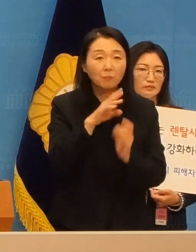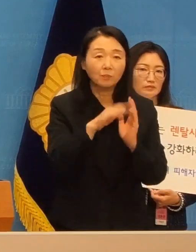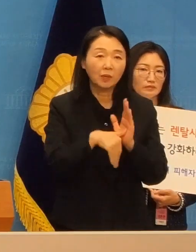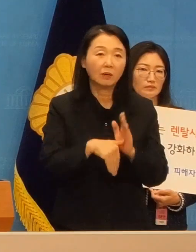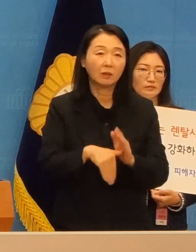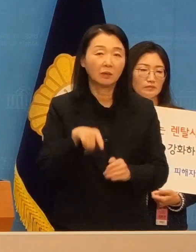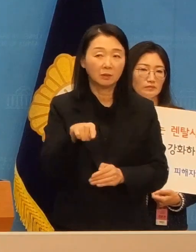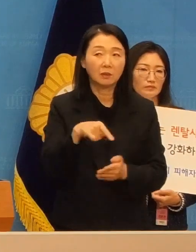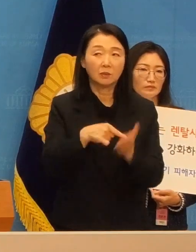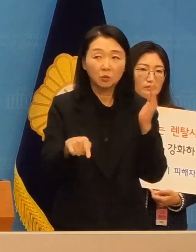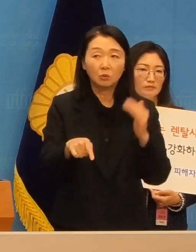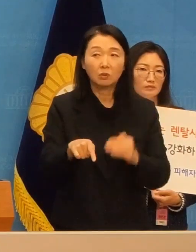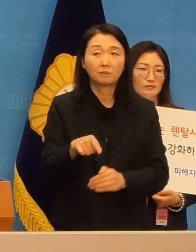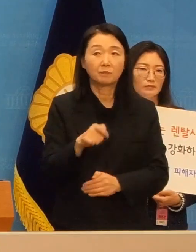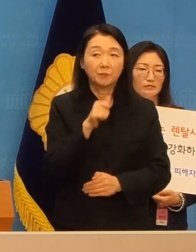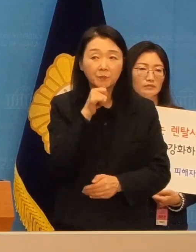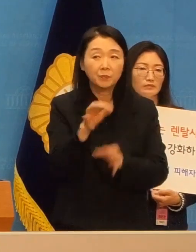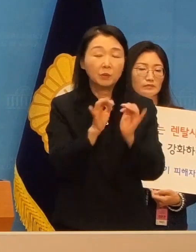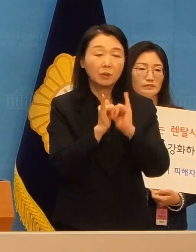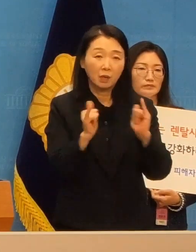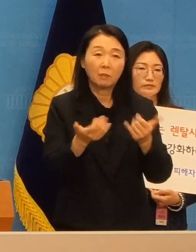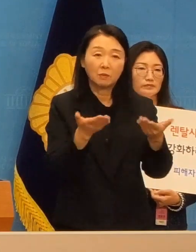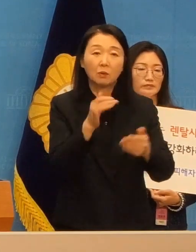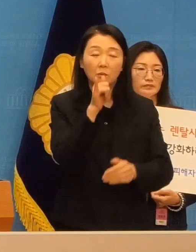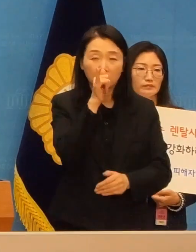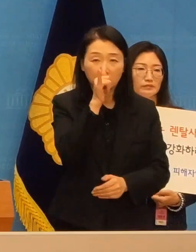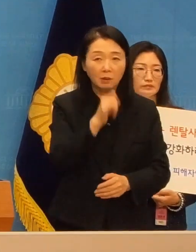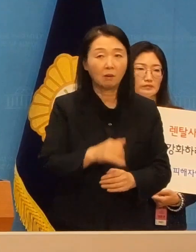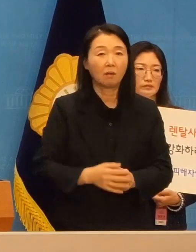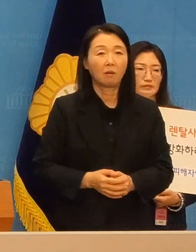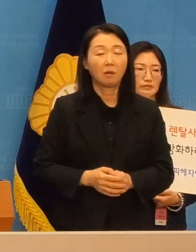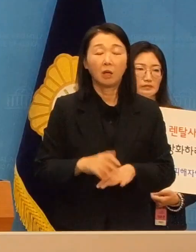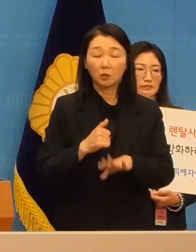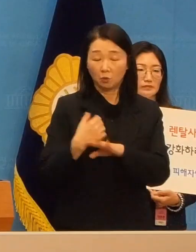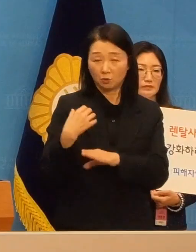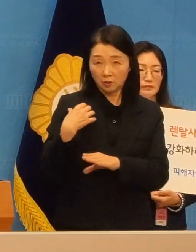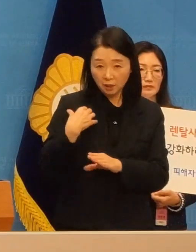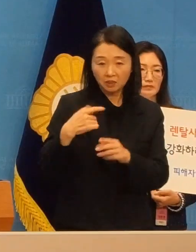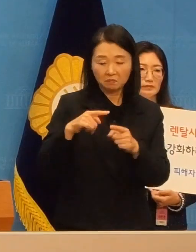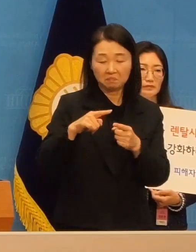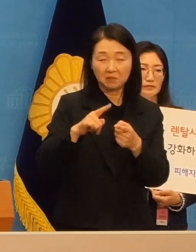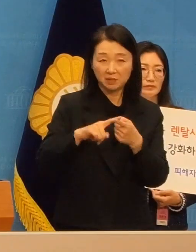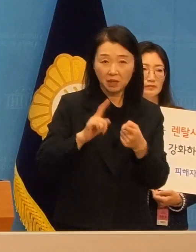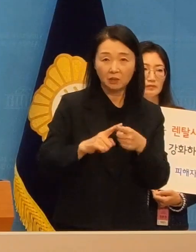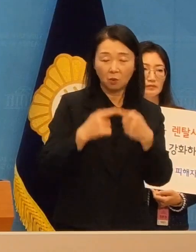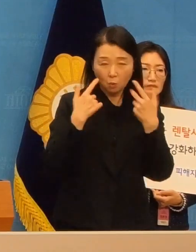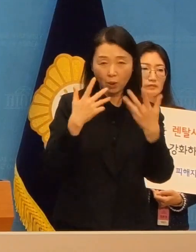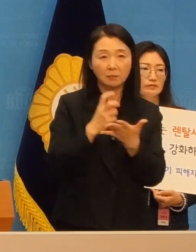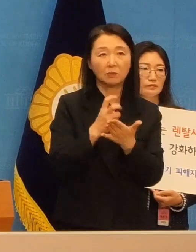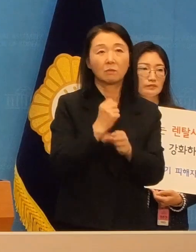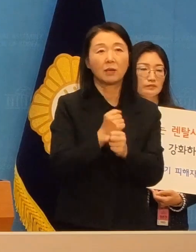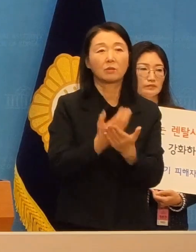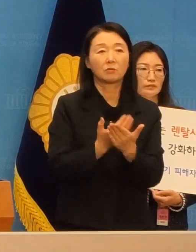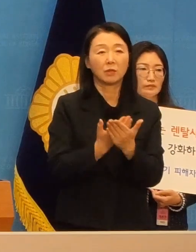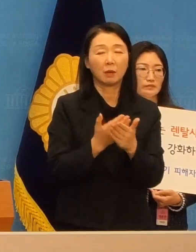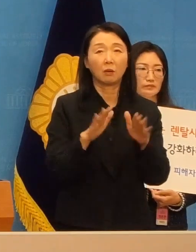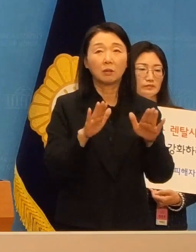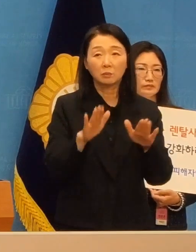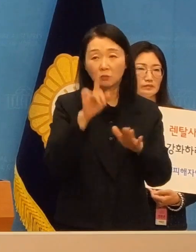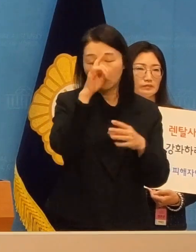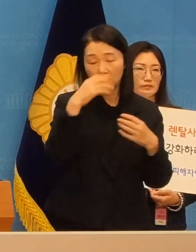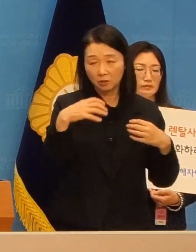경우 그 손실이 소상공인에만 전가되지 않도록 책임 비율을 제도적으로 명확히 하여 주십시오. 지금도